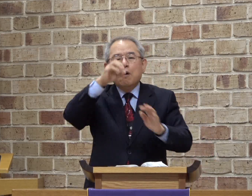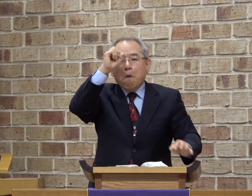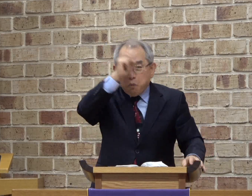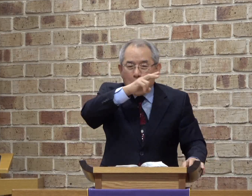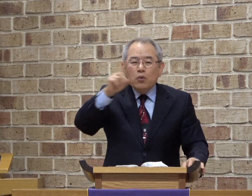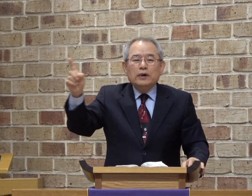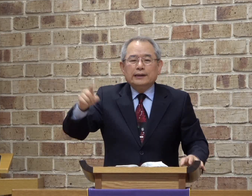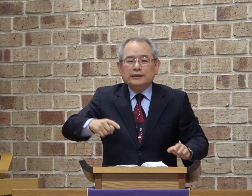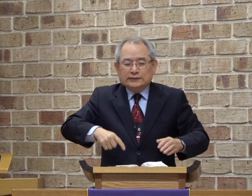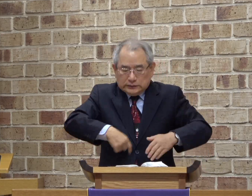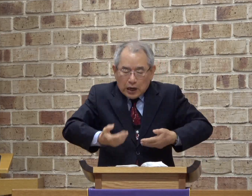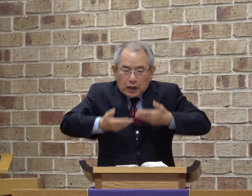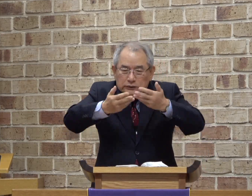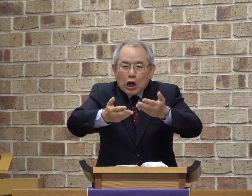그 위로와 은혜의 말씀.